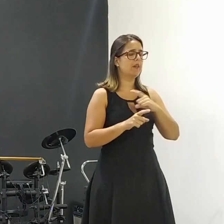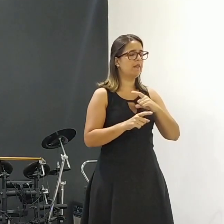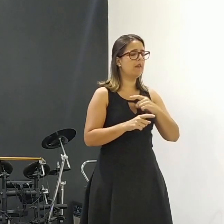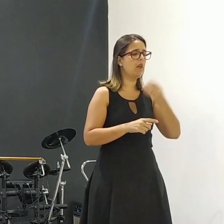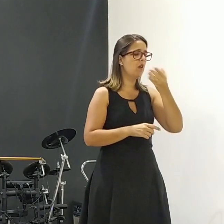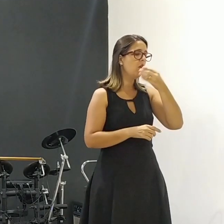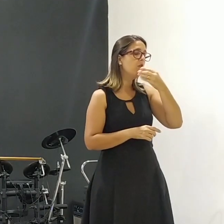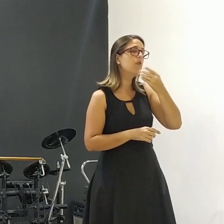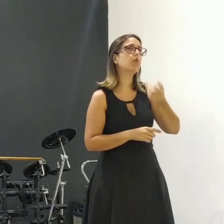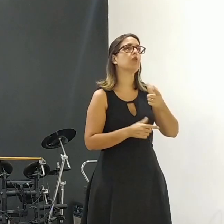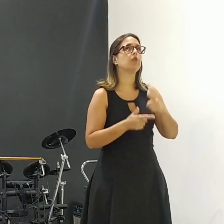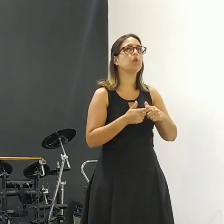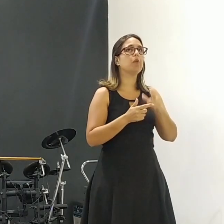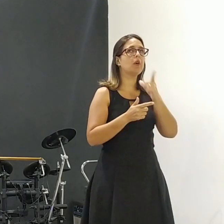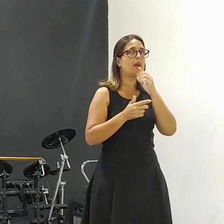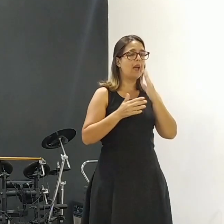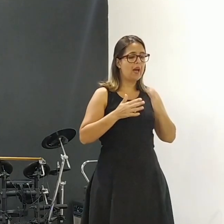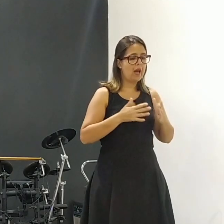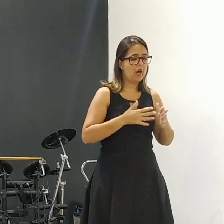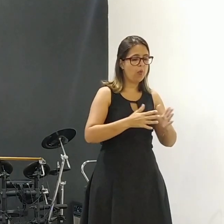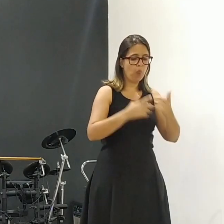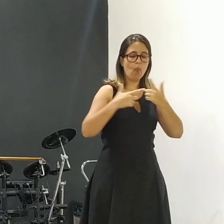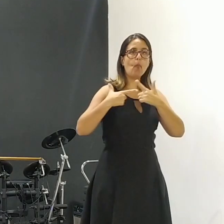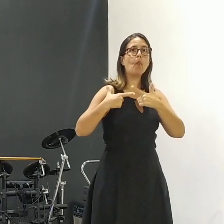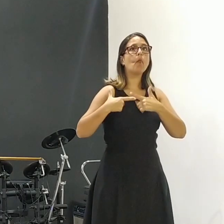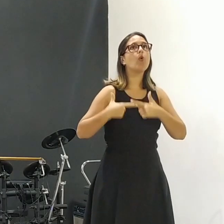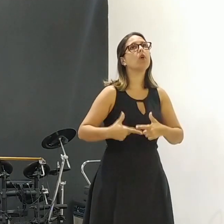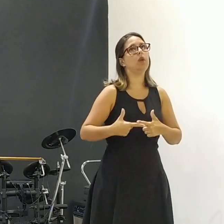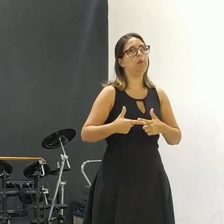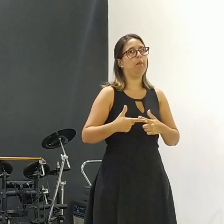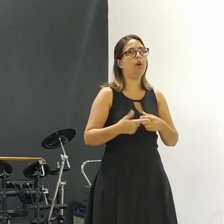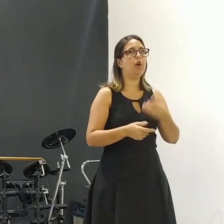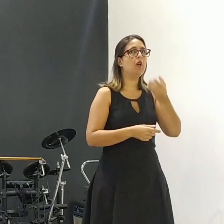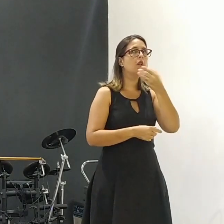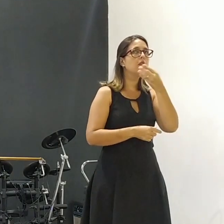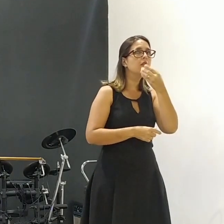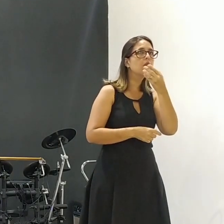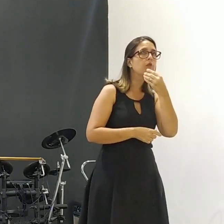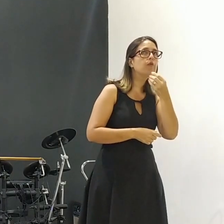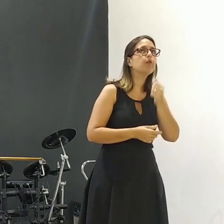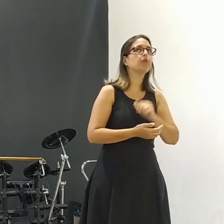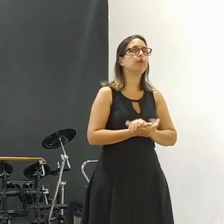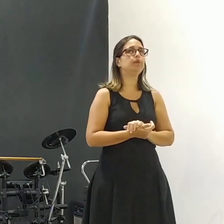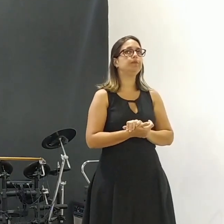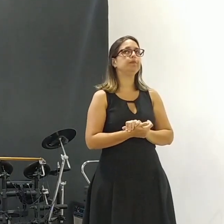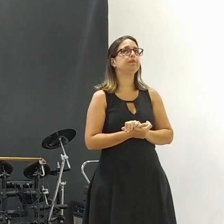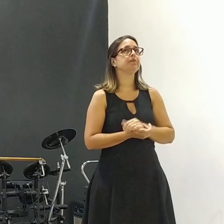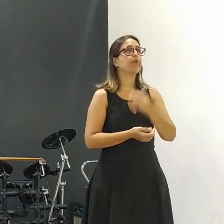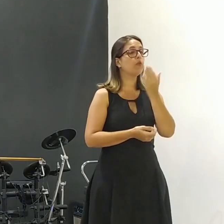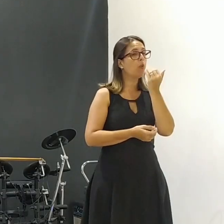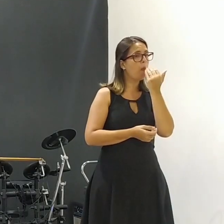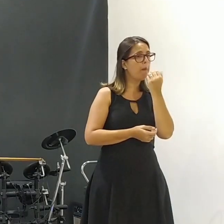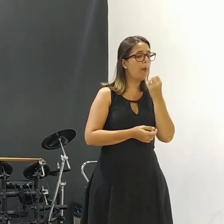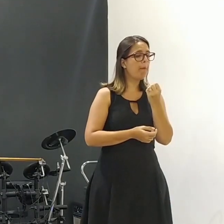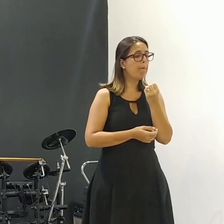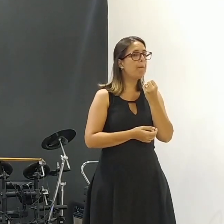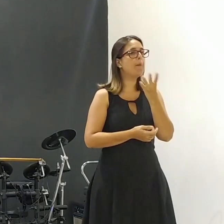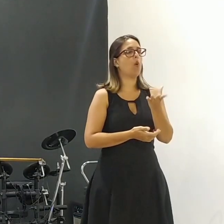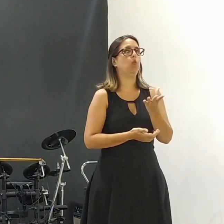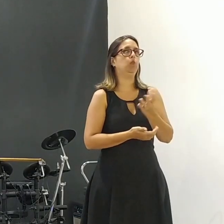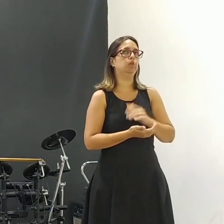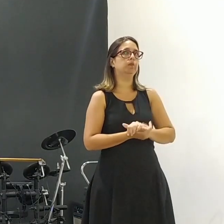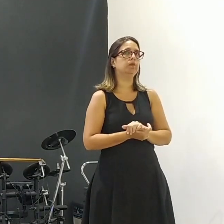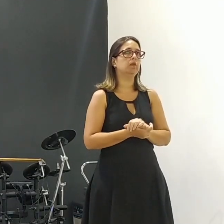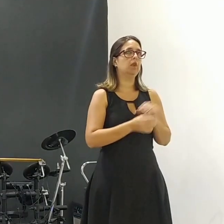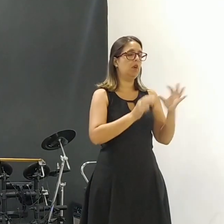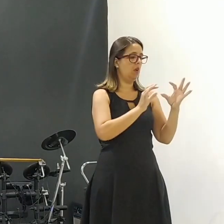águas saem do santuário, e será o seu fruto, e o seu fruto servirá de alimento, e a